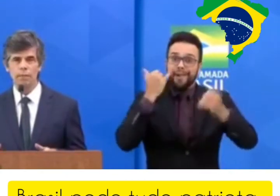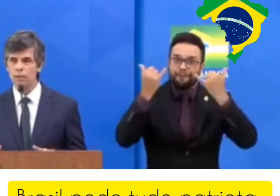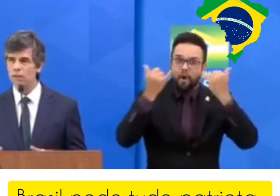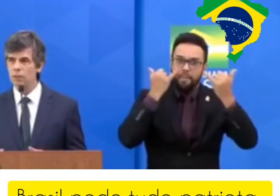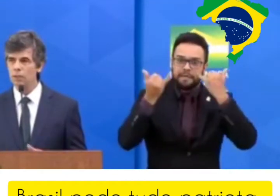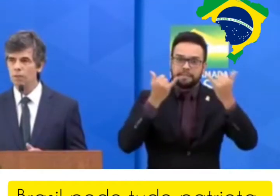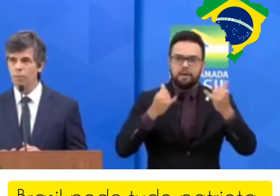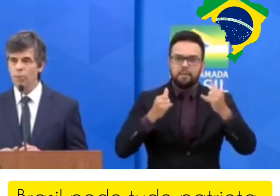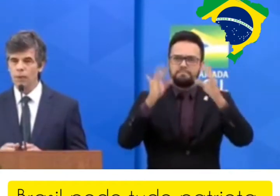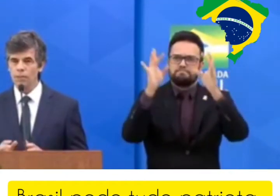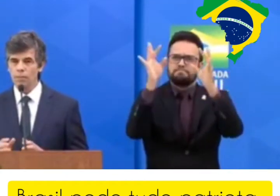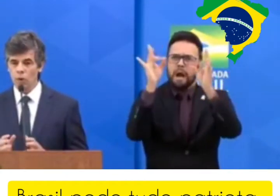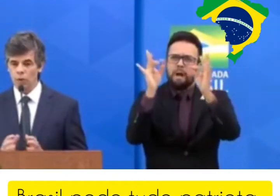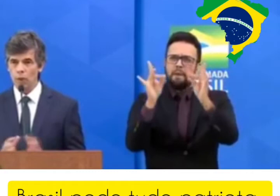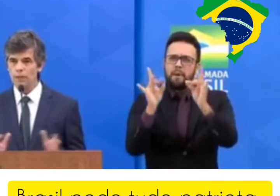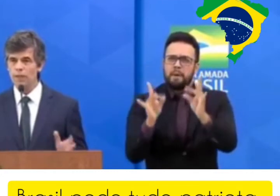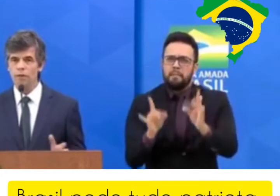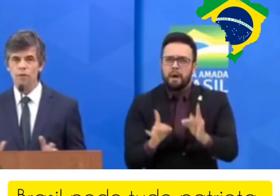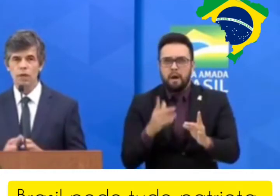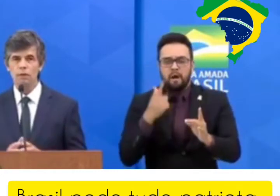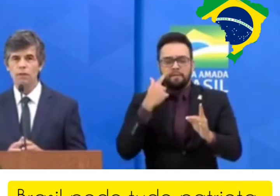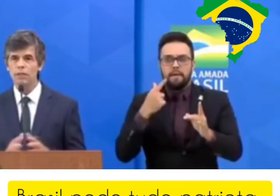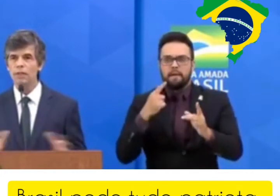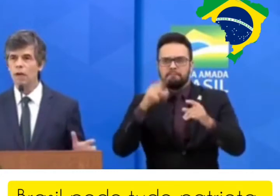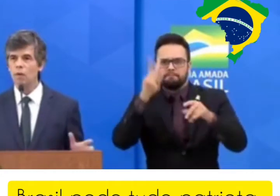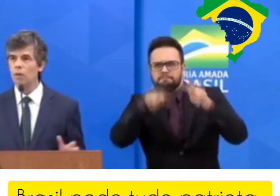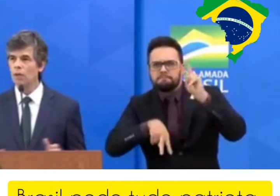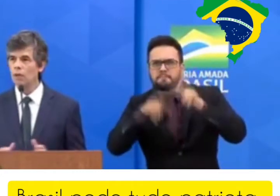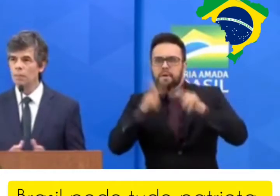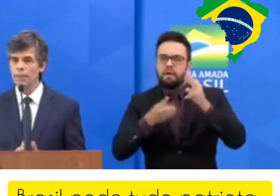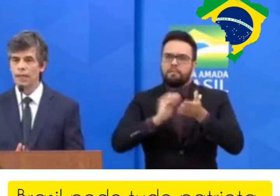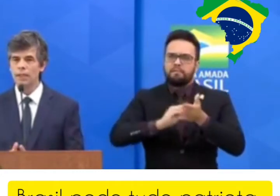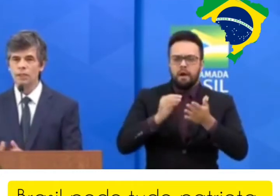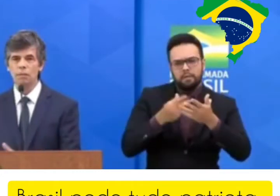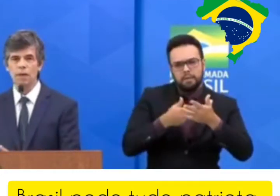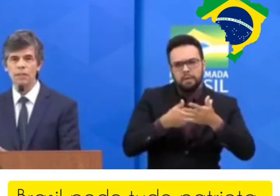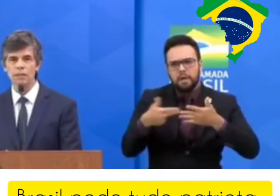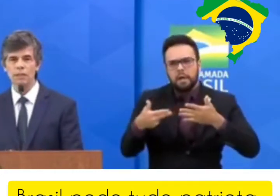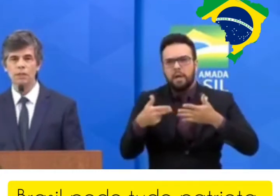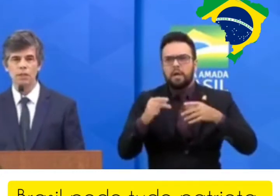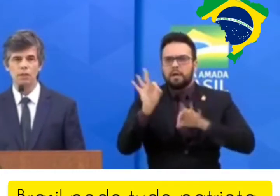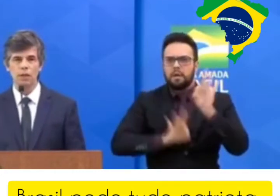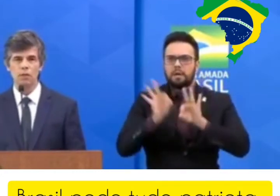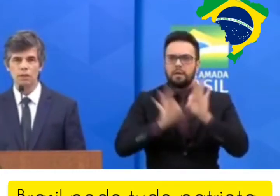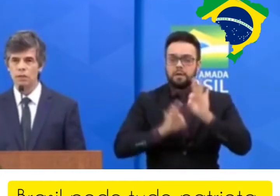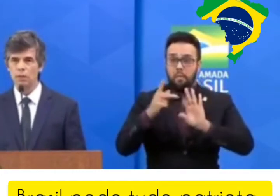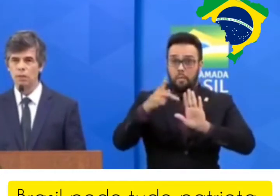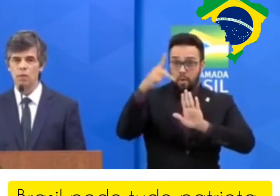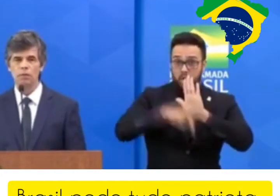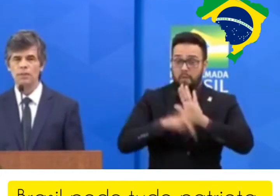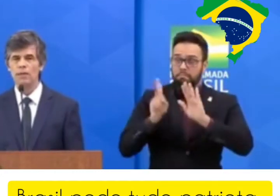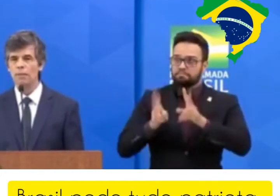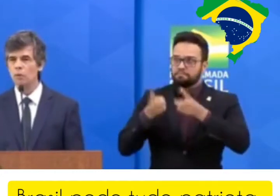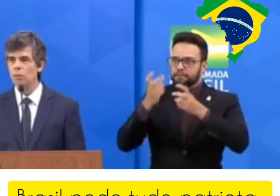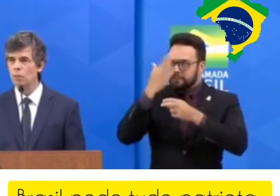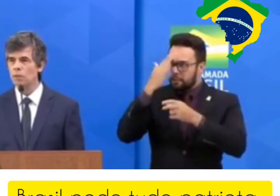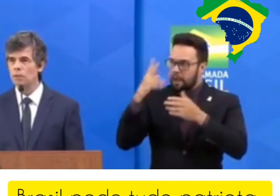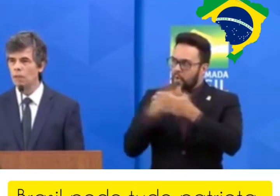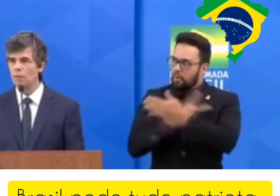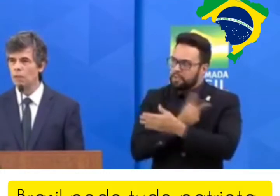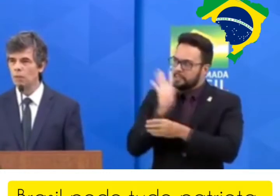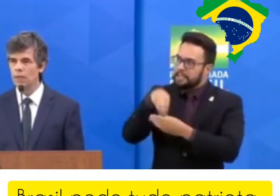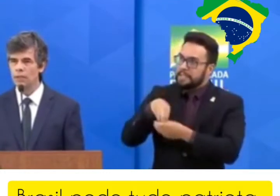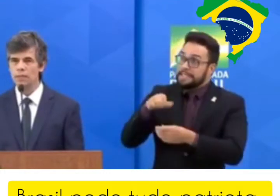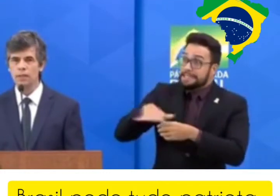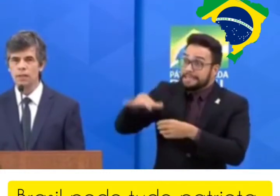o detalhamento dele, olhar o que está faltando e desenhar um programa para que cada dia mais a gente entenda o que está acontecendo. Porque quando você sabe o número, quando